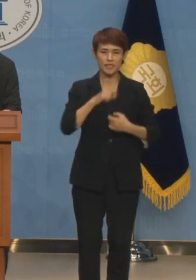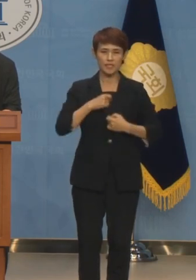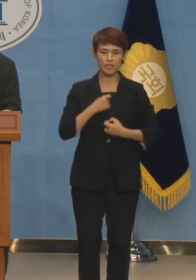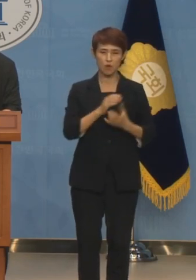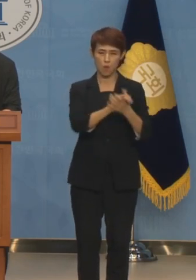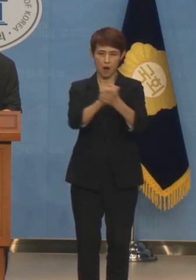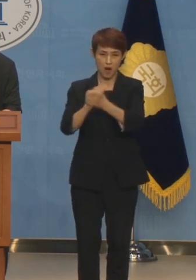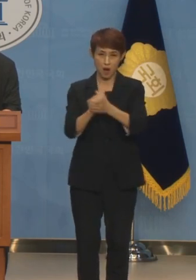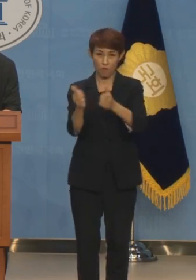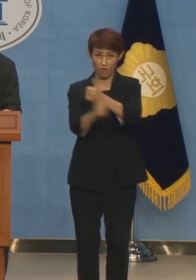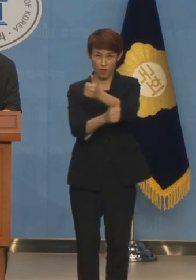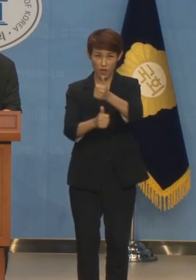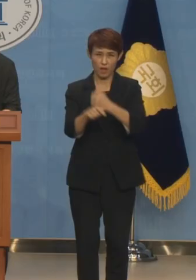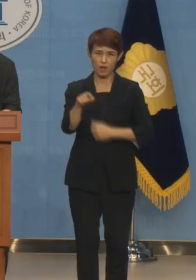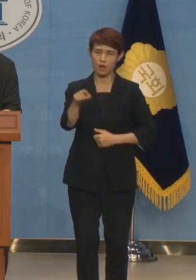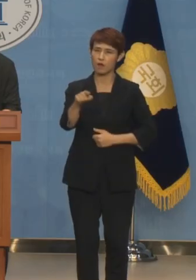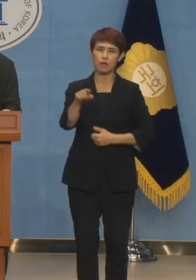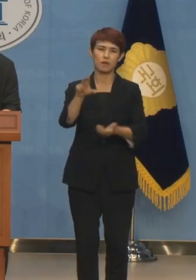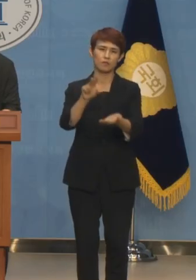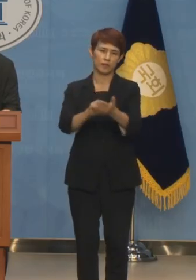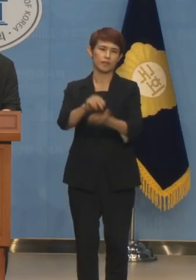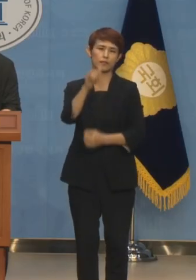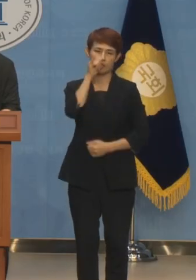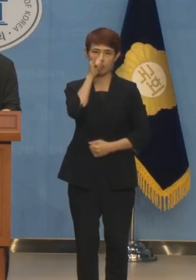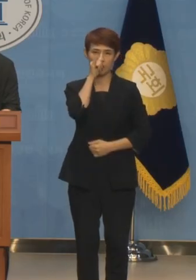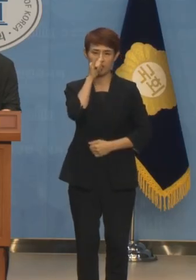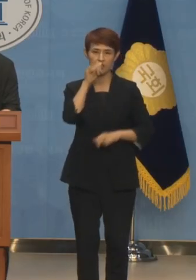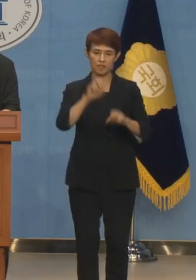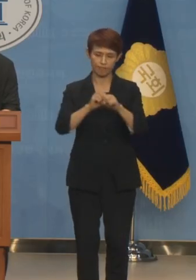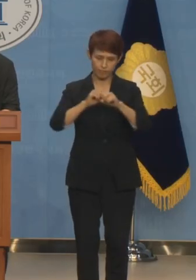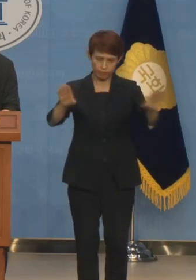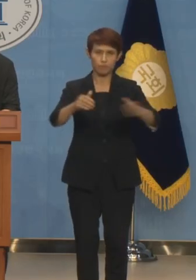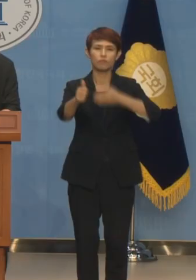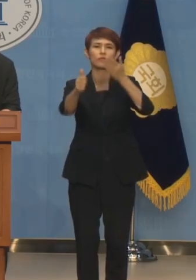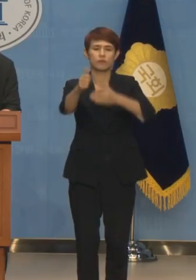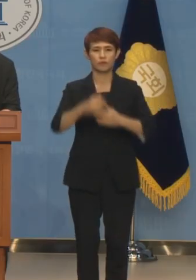또한 그 존재 의미가 사라졌기에 즉각 해산해야 합니다.